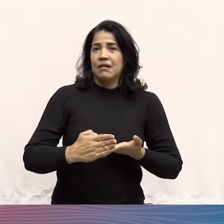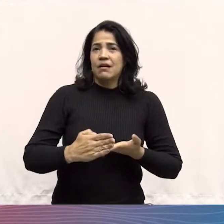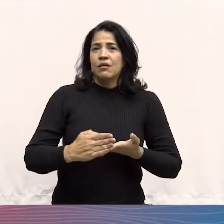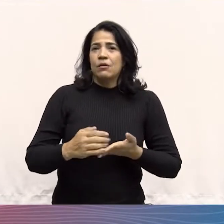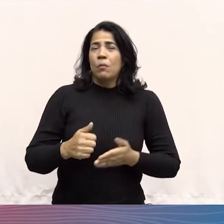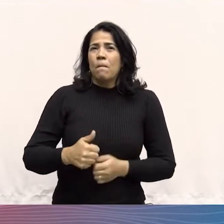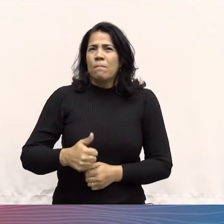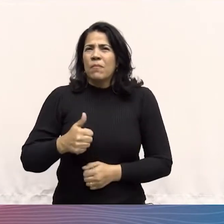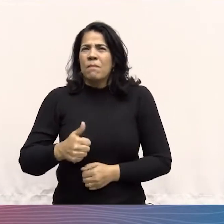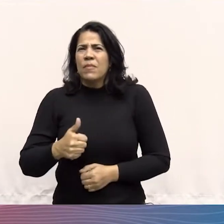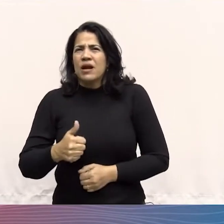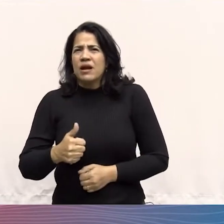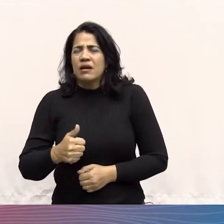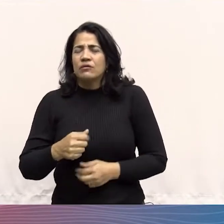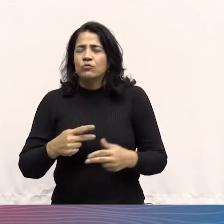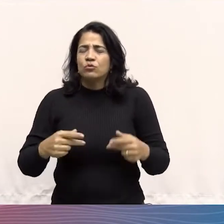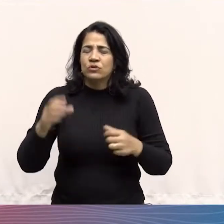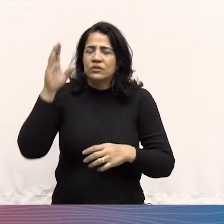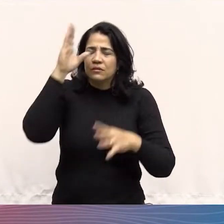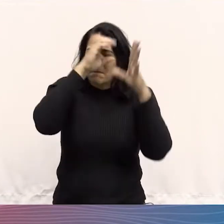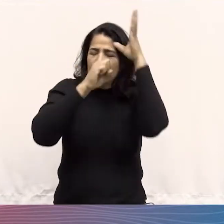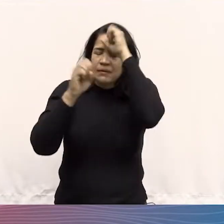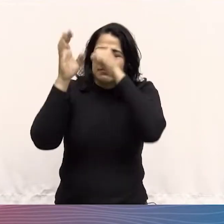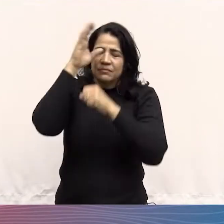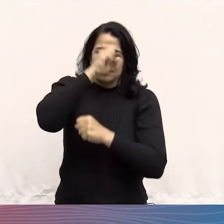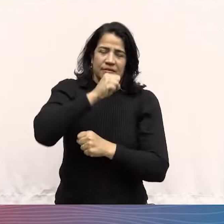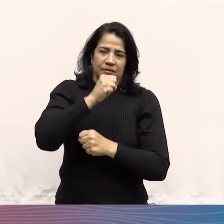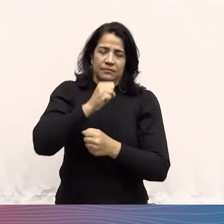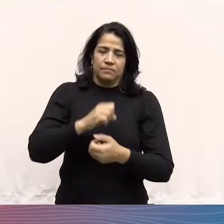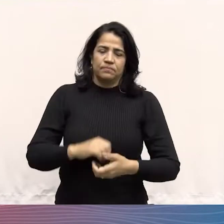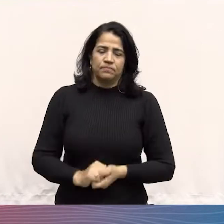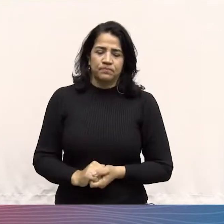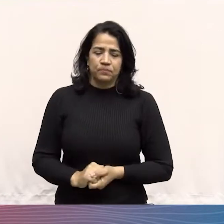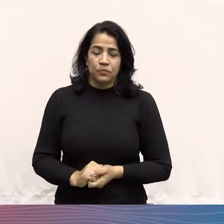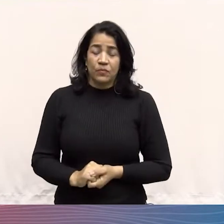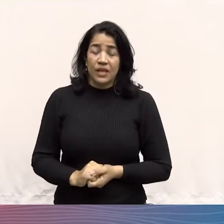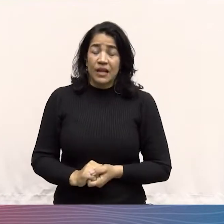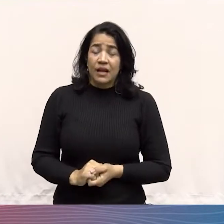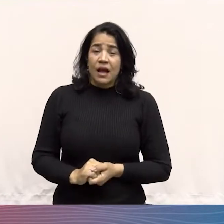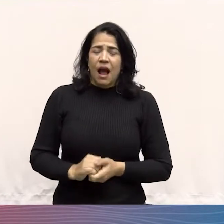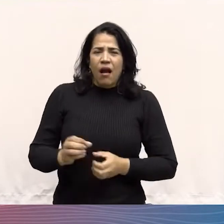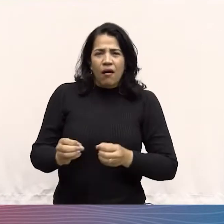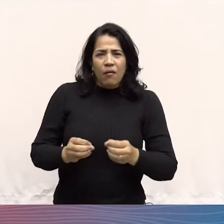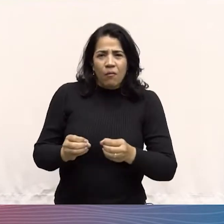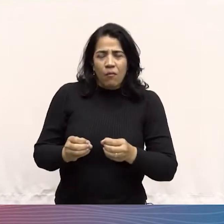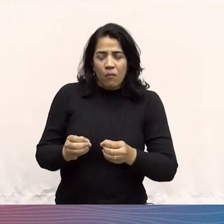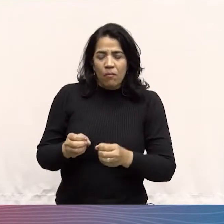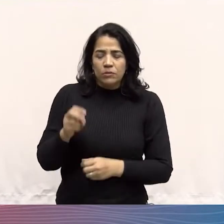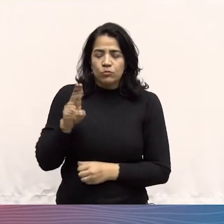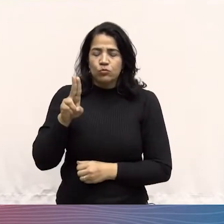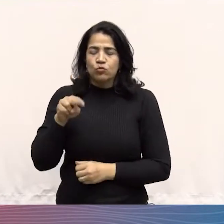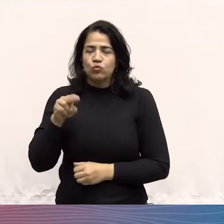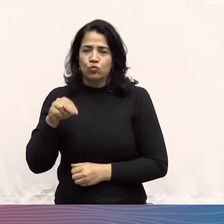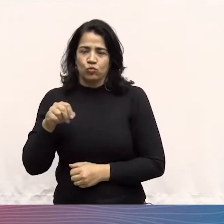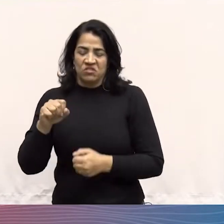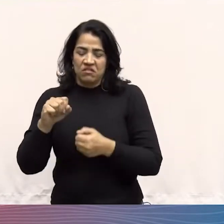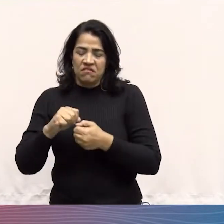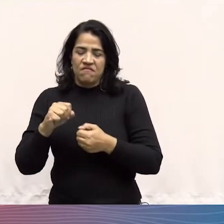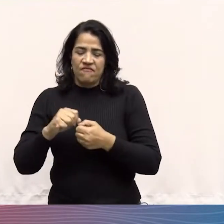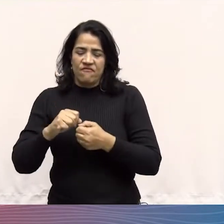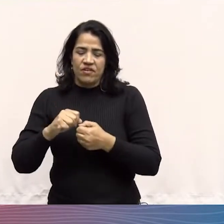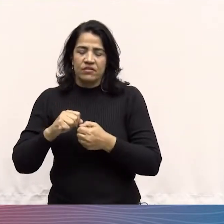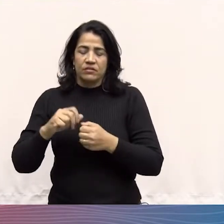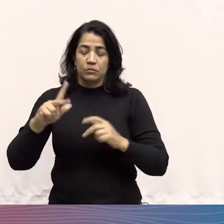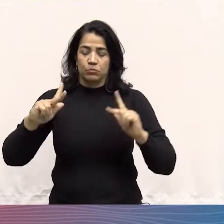aprendermos. Nunca a obra é feita por nós. O homem não tem